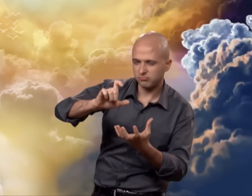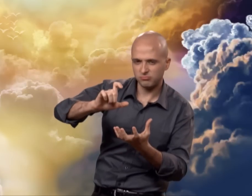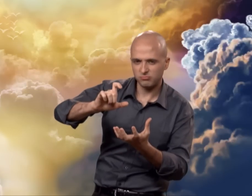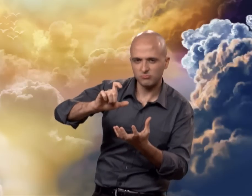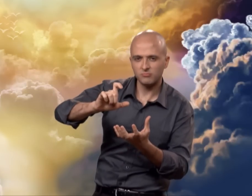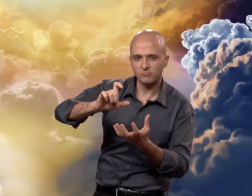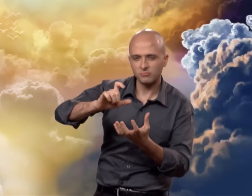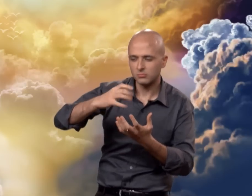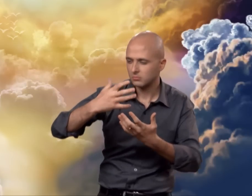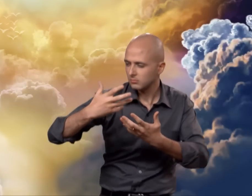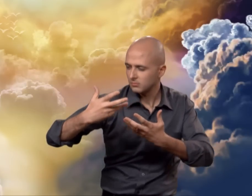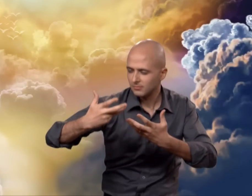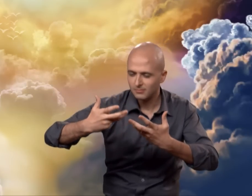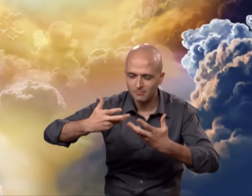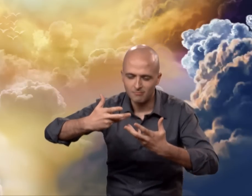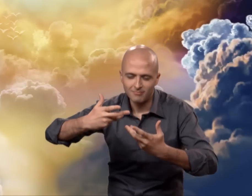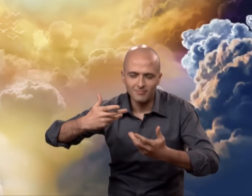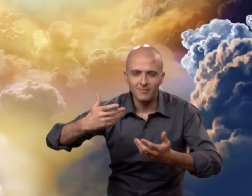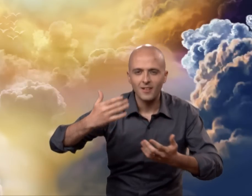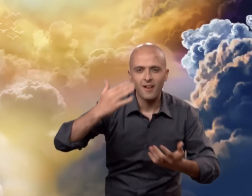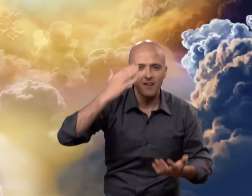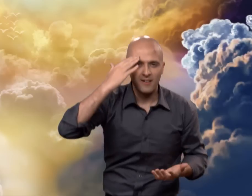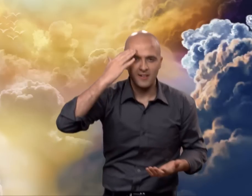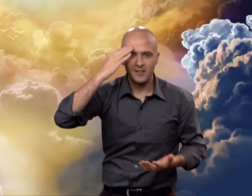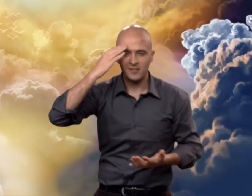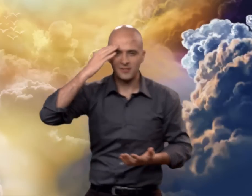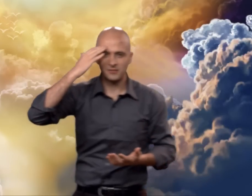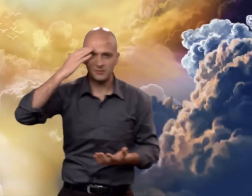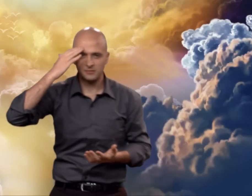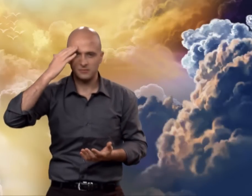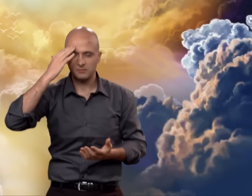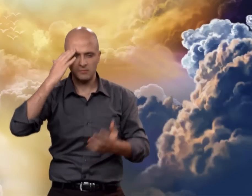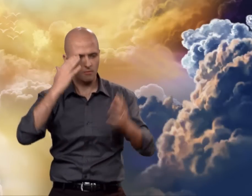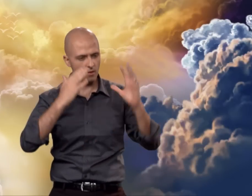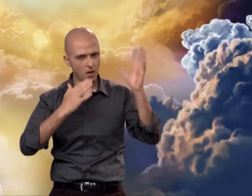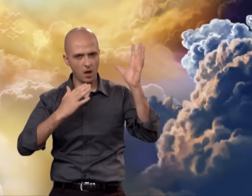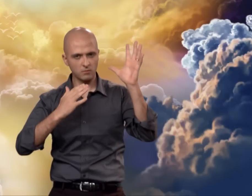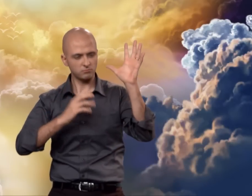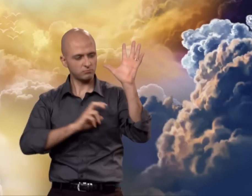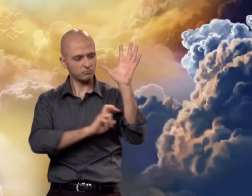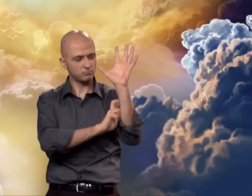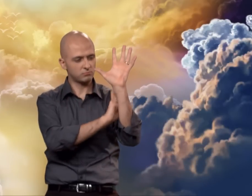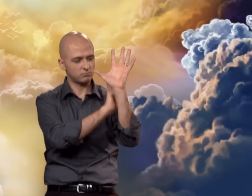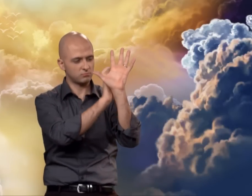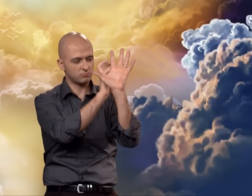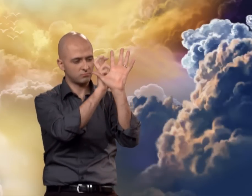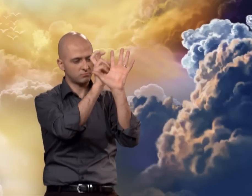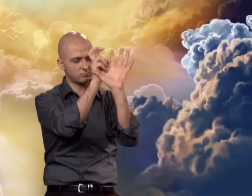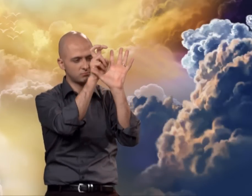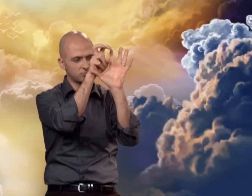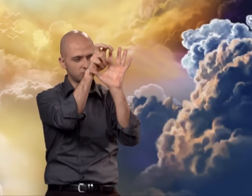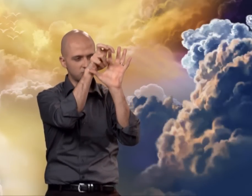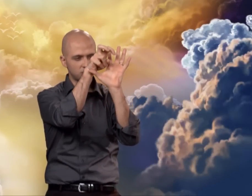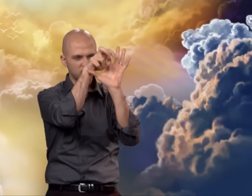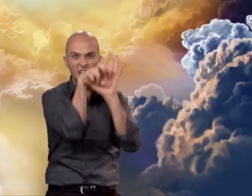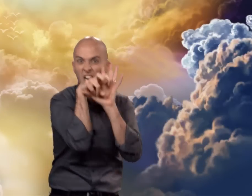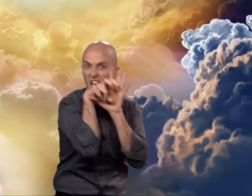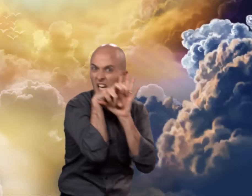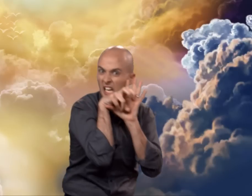advertidos contra esse perigoso adversário, mas ele agiu nas trevas, ocultando suas intenções. Utilizando como